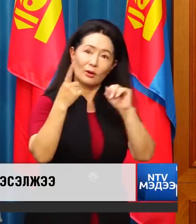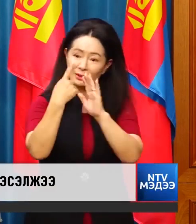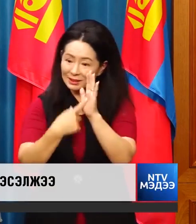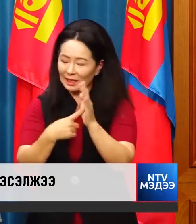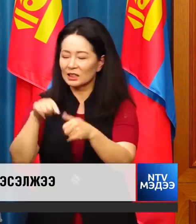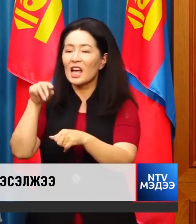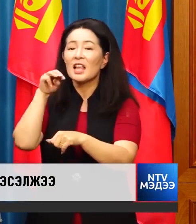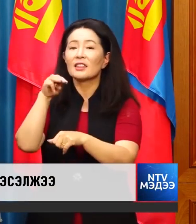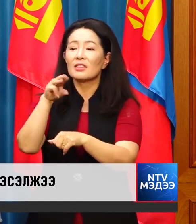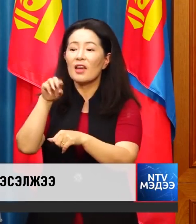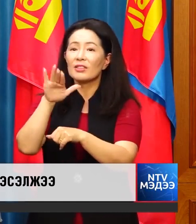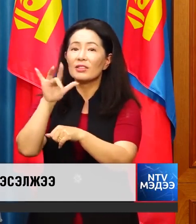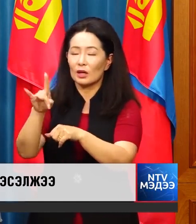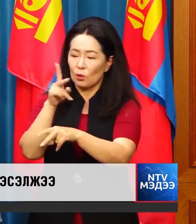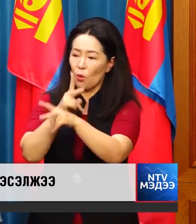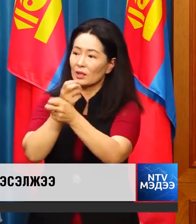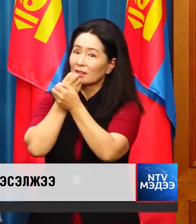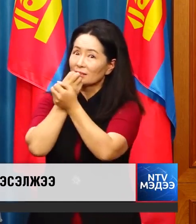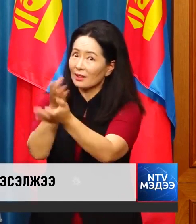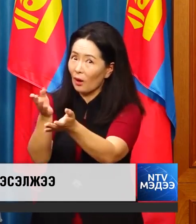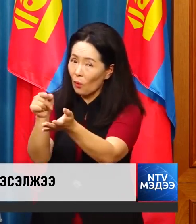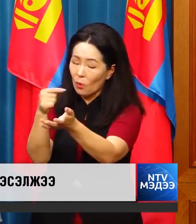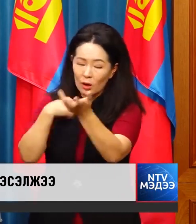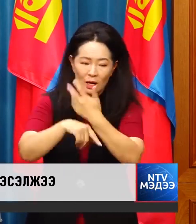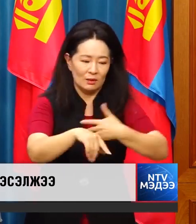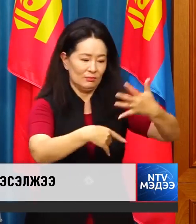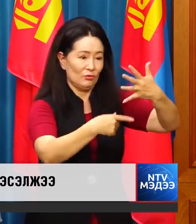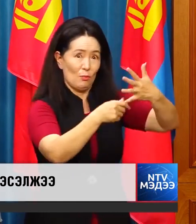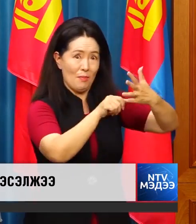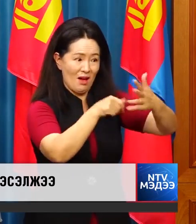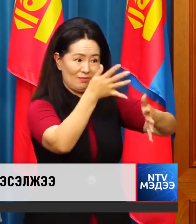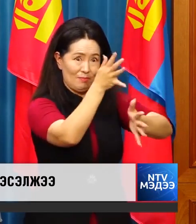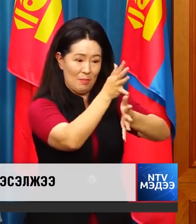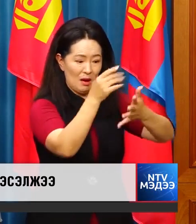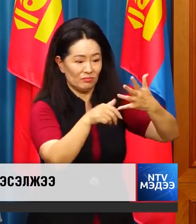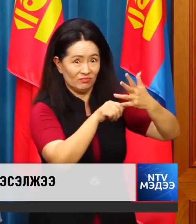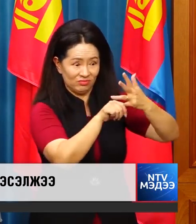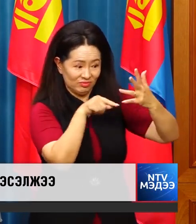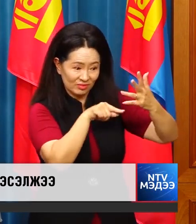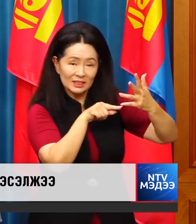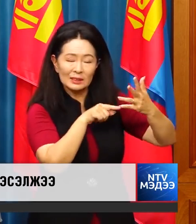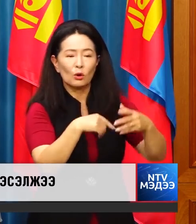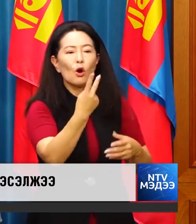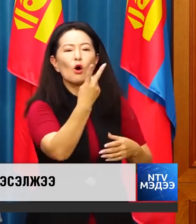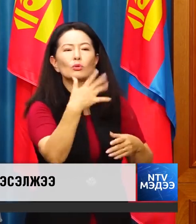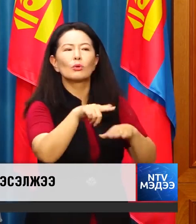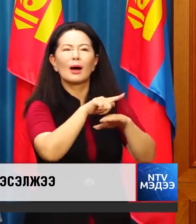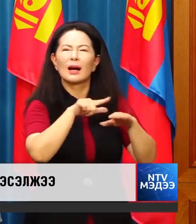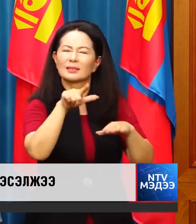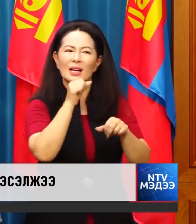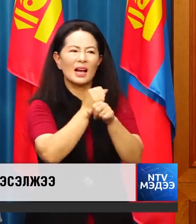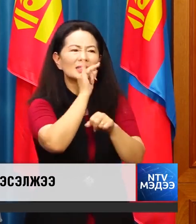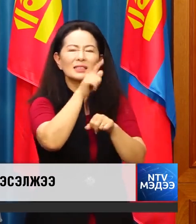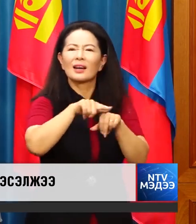хуулиараа тодорхой орон сууцны нэг давхар за тодорхой одоо бие даасан нийт 24 объектыг нэг хамгийн хачаал өндөртэй